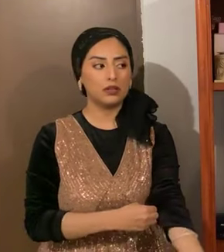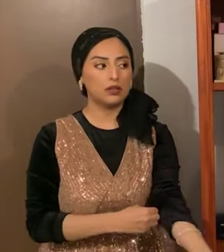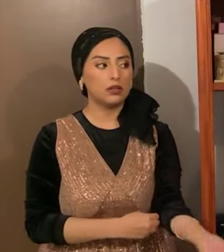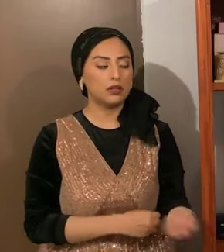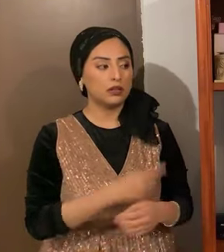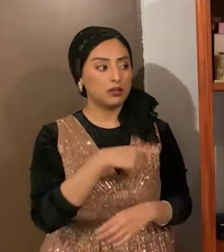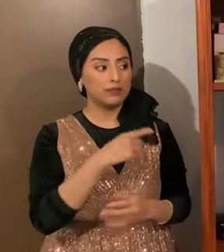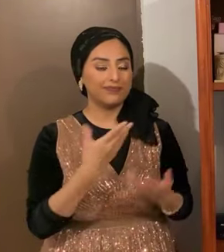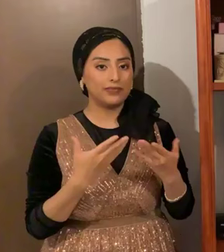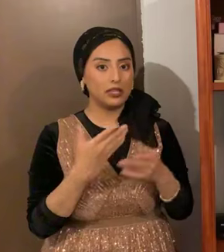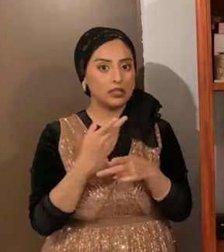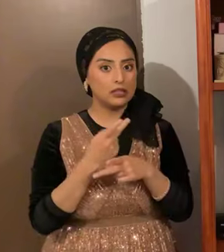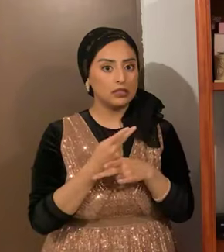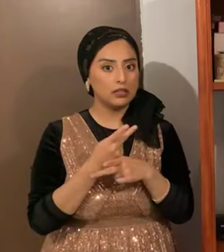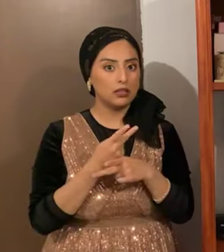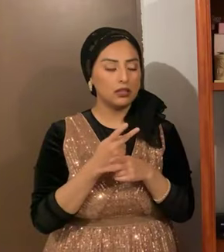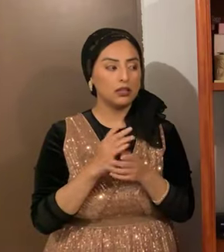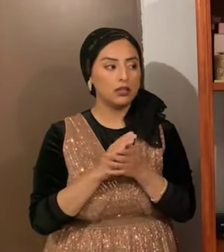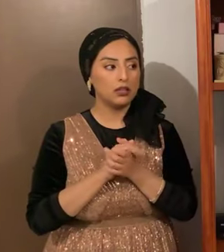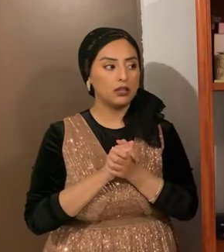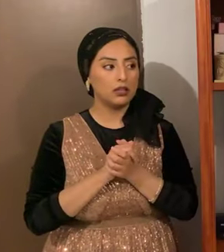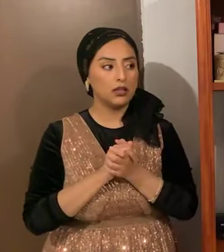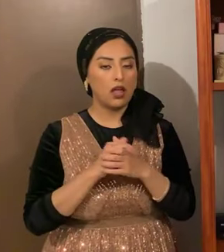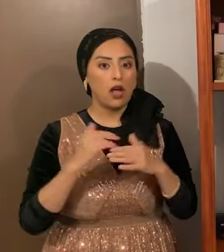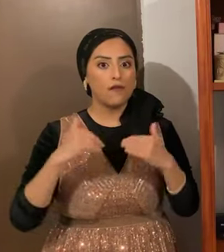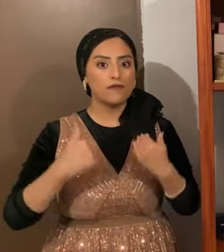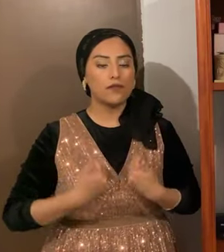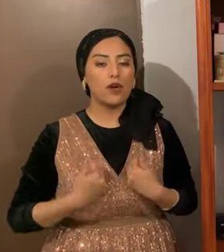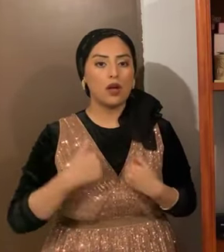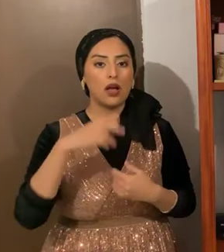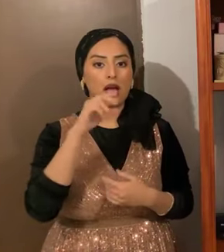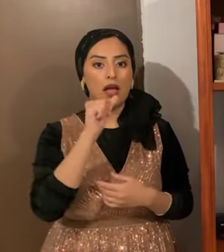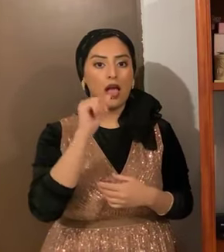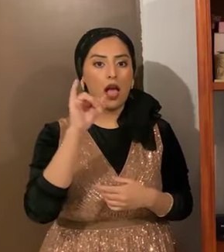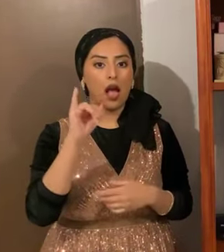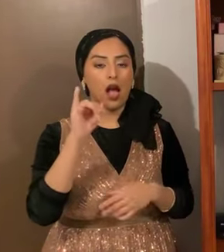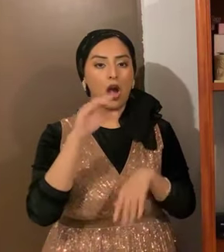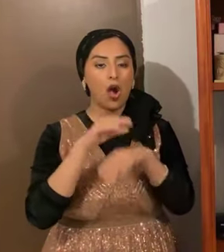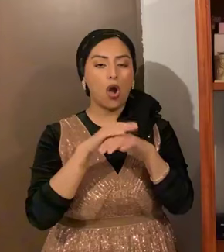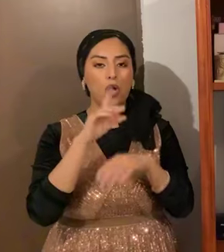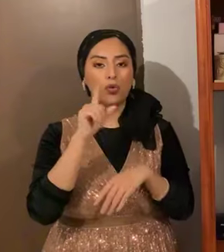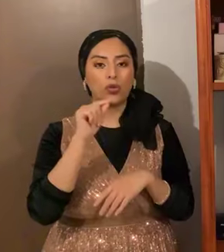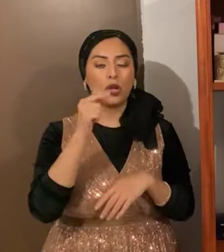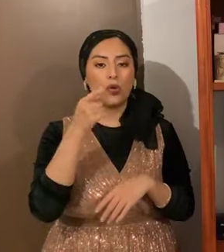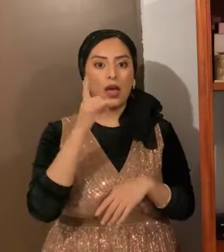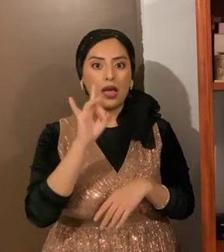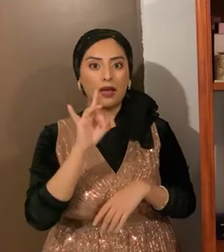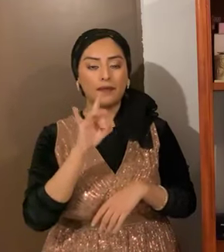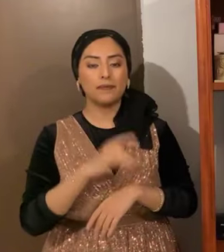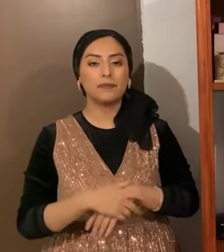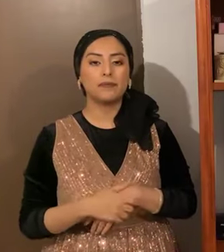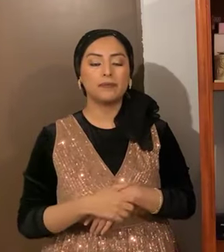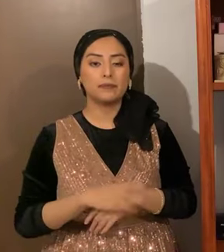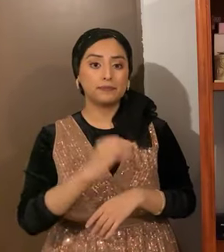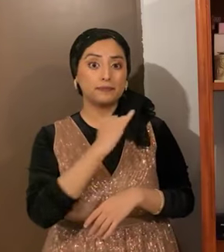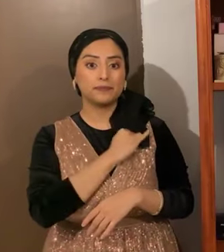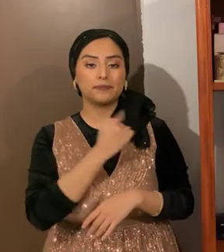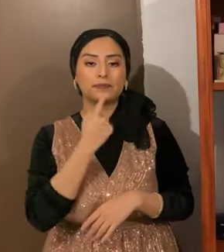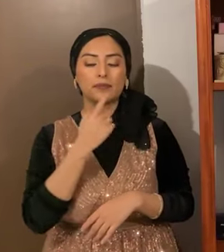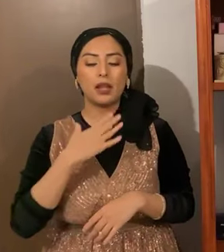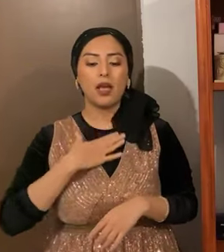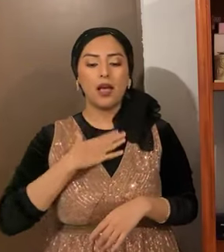una crisis mundial por culpa de la inteligencia artificial en 2028. Lógico, yo siento con todo lo que